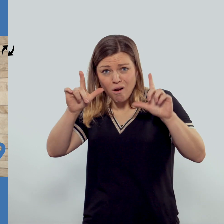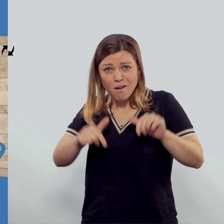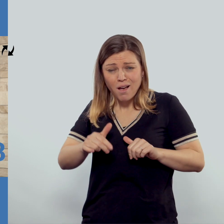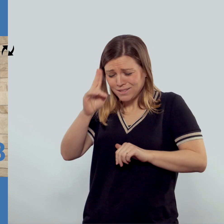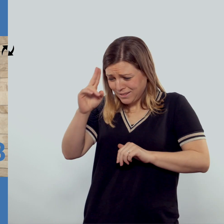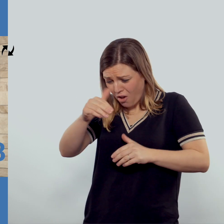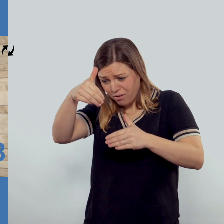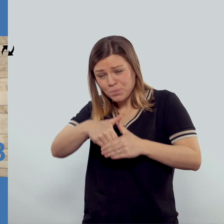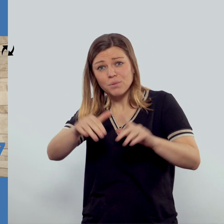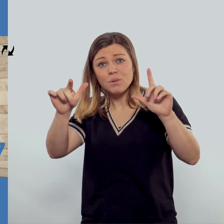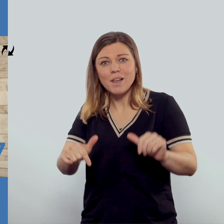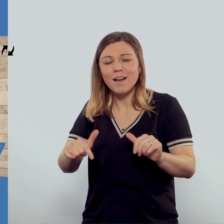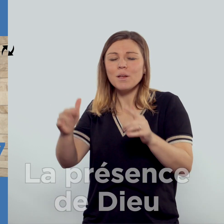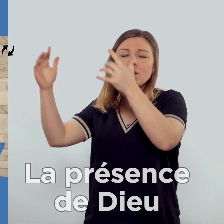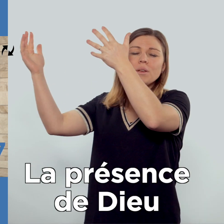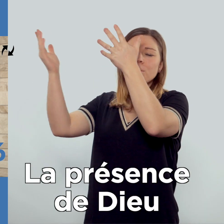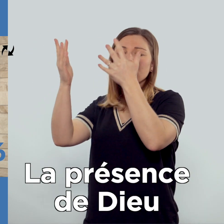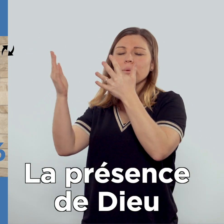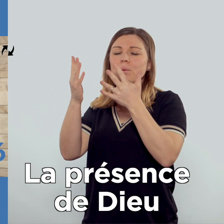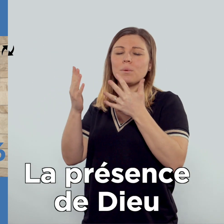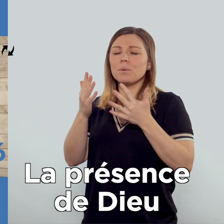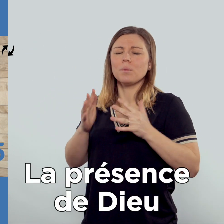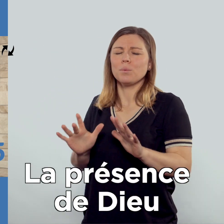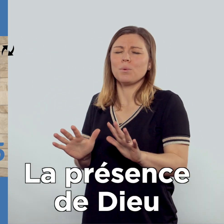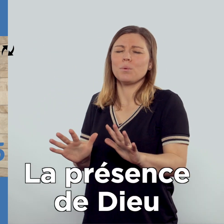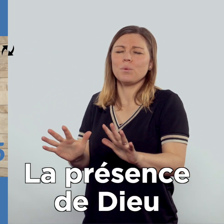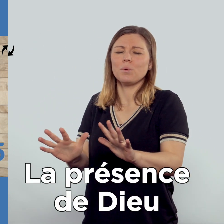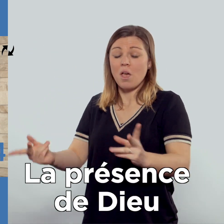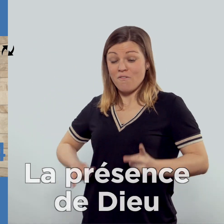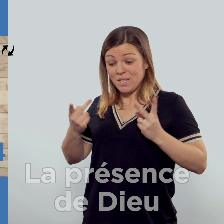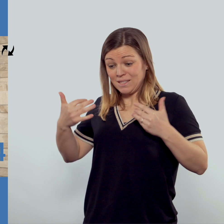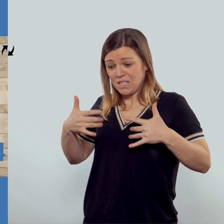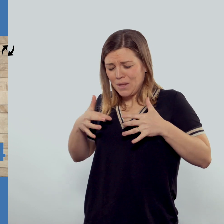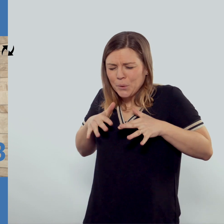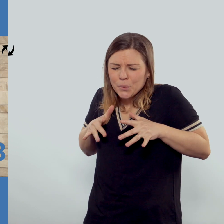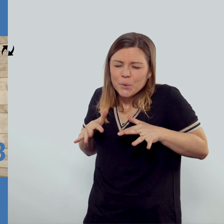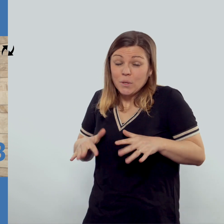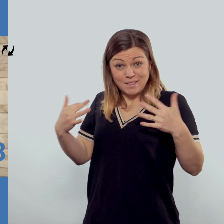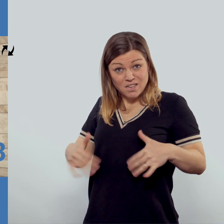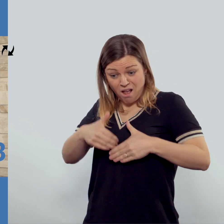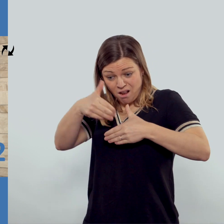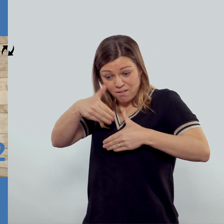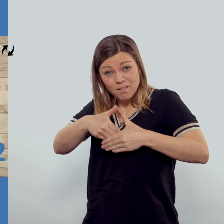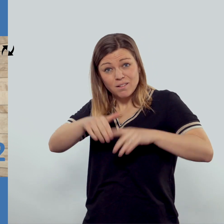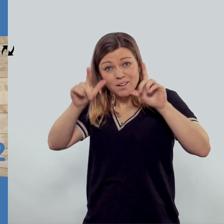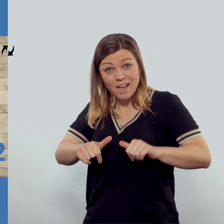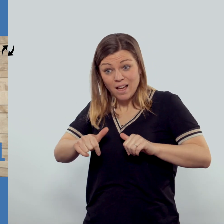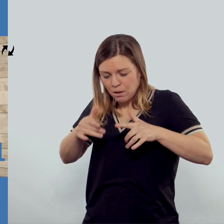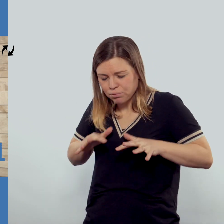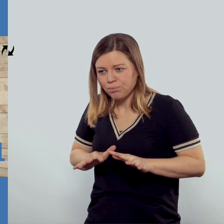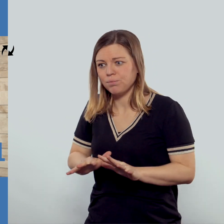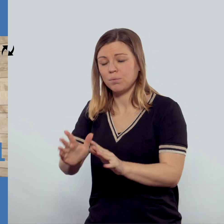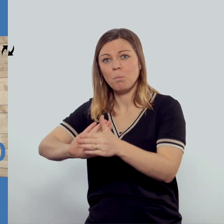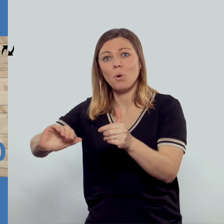Seigneur, et ensuite vous laissez couler la présence de Dieu. Vous relâchez cette vie qui est déjà en vous, le Saint-Esprit est déjà en vous, dans la vie de cette